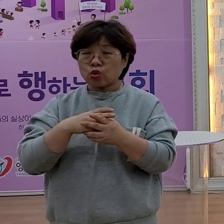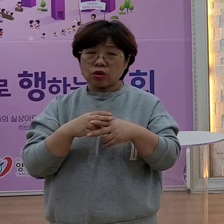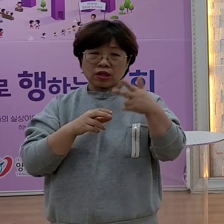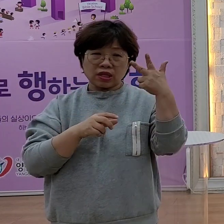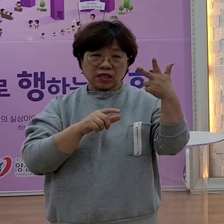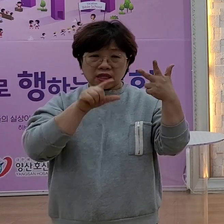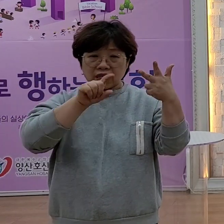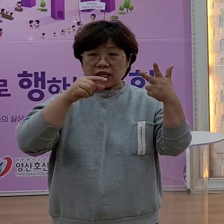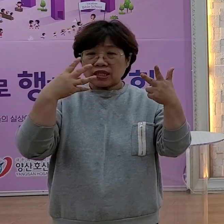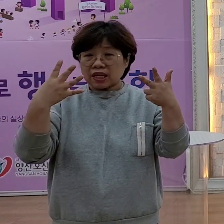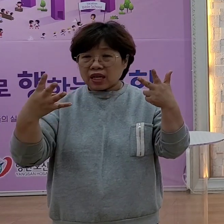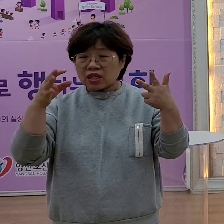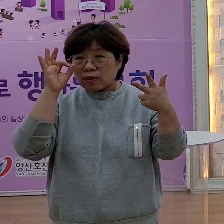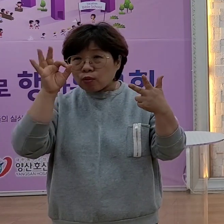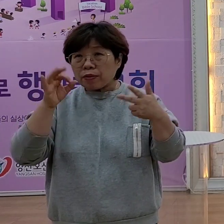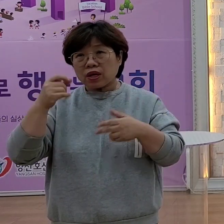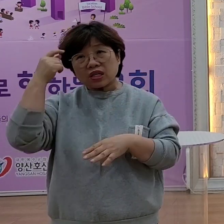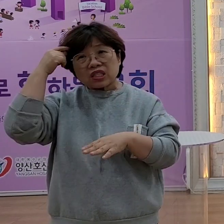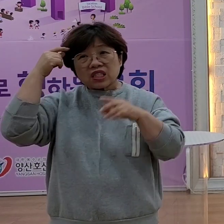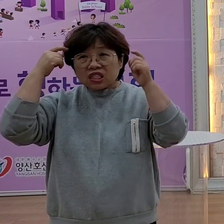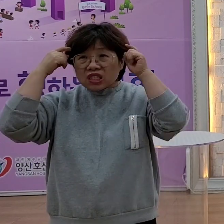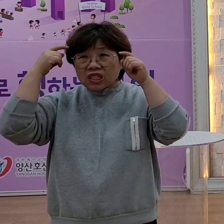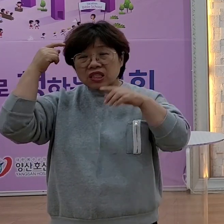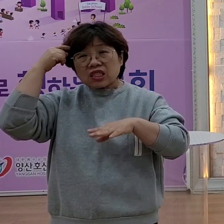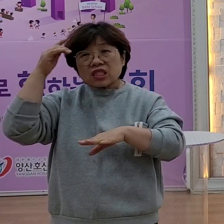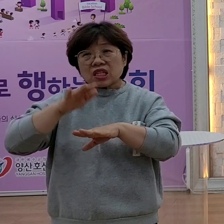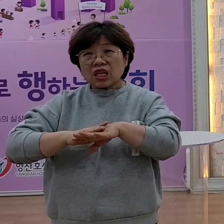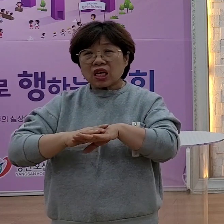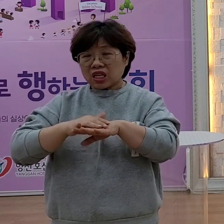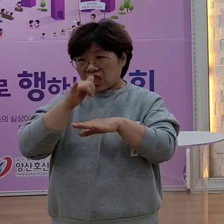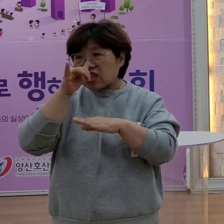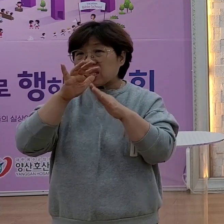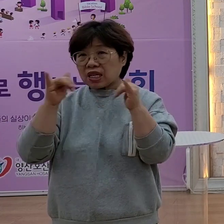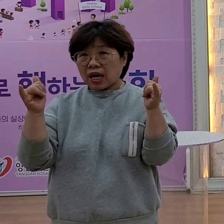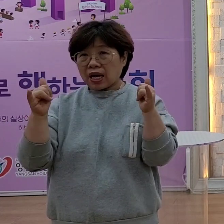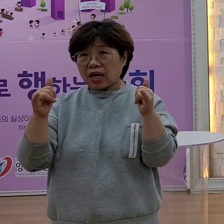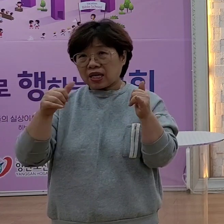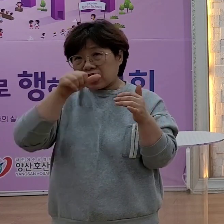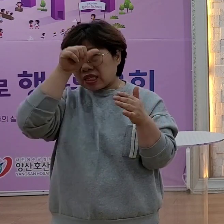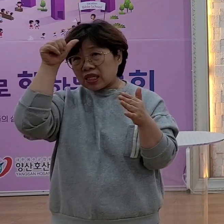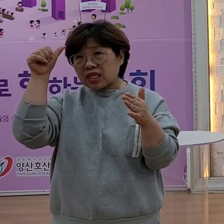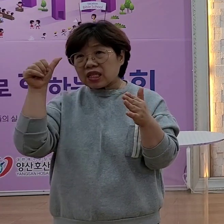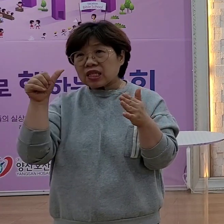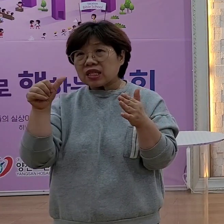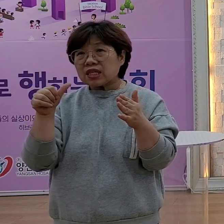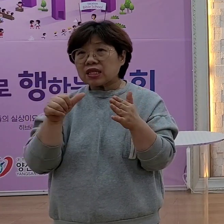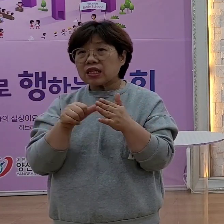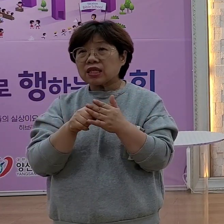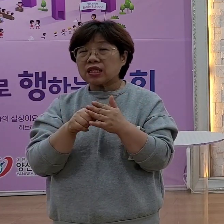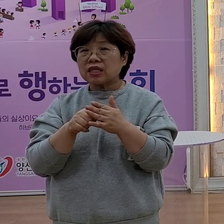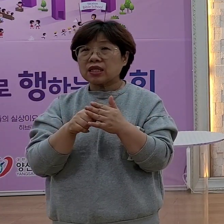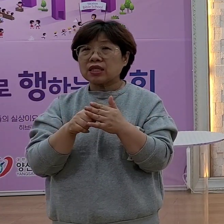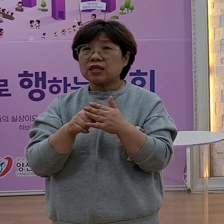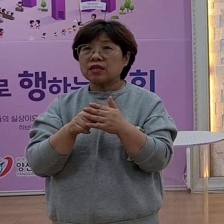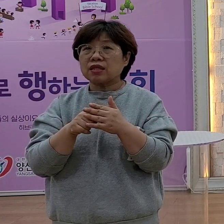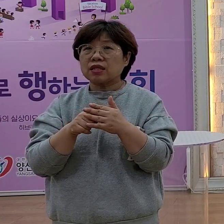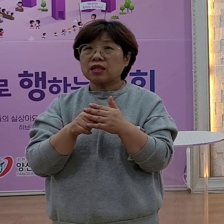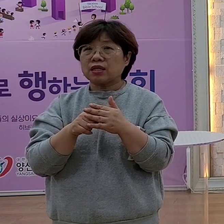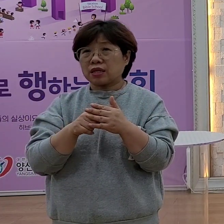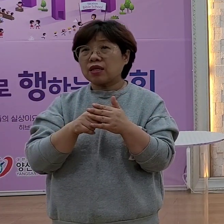또 뭐라고 얘기합니까? 지혜로운 자는 인생이 곧 끝난다. 그래서 초상집에